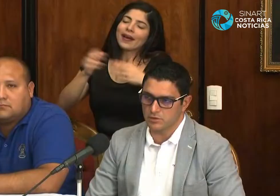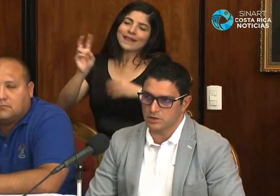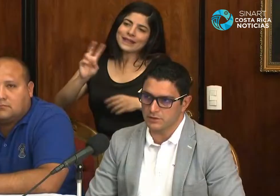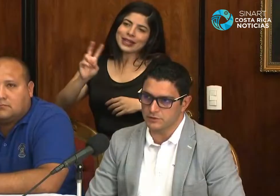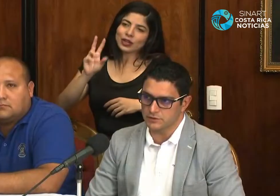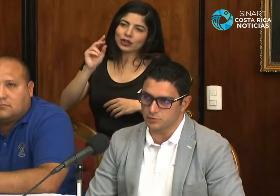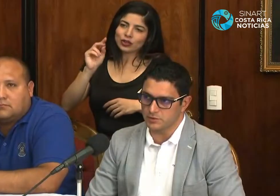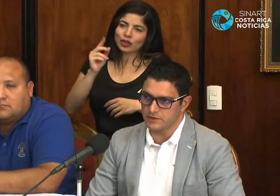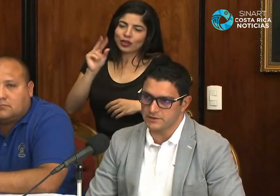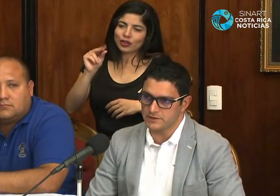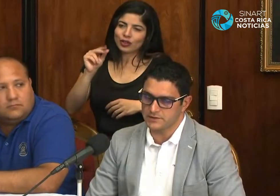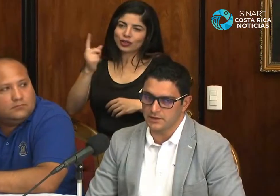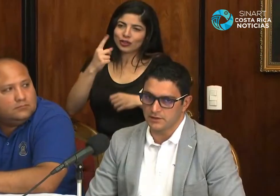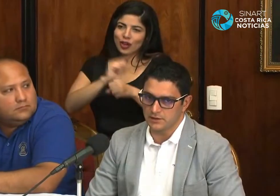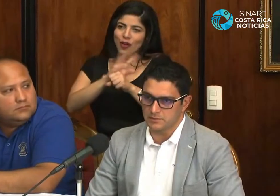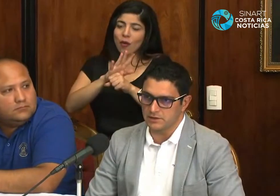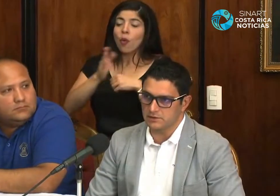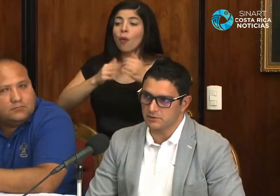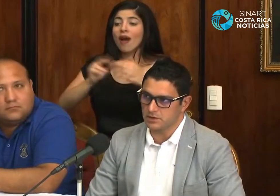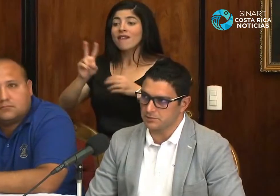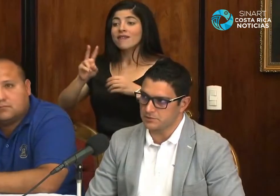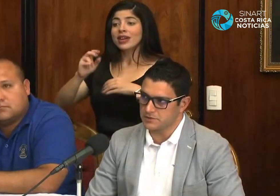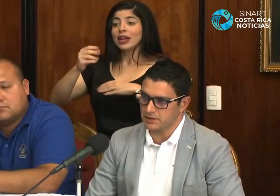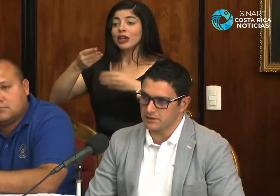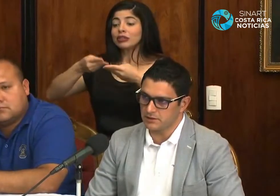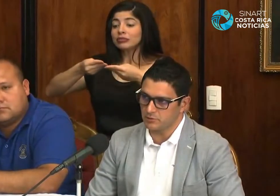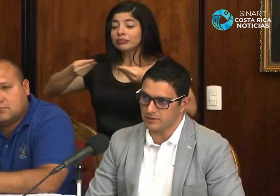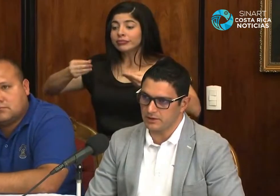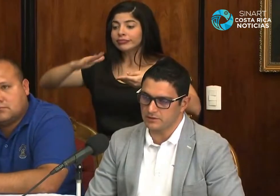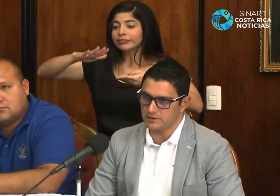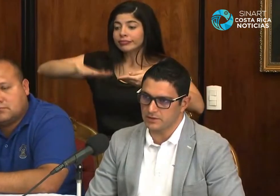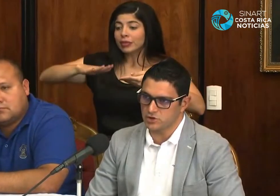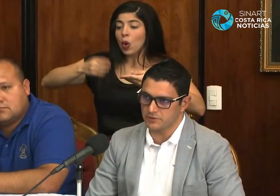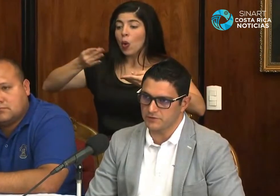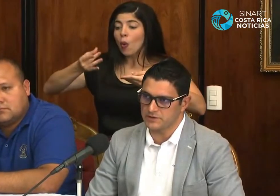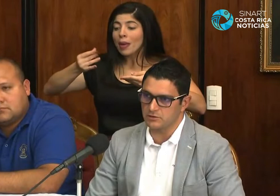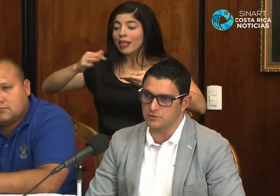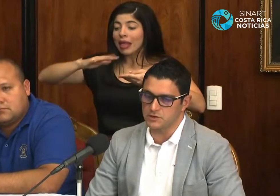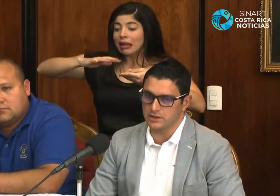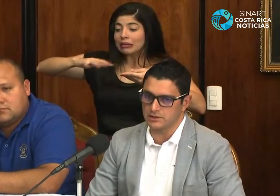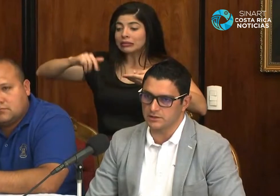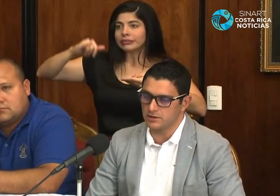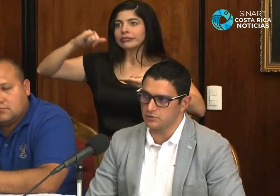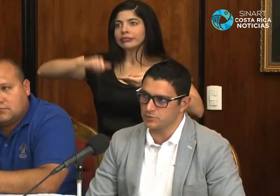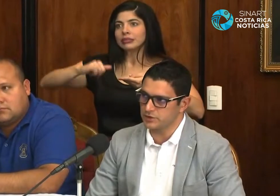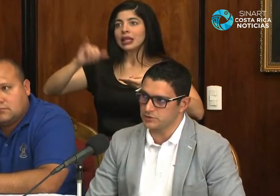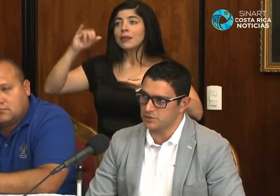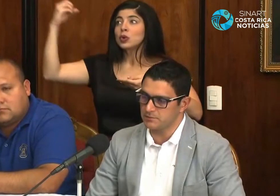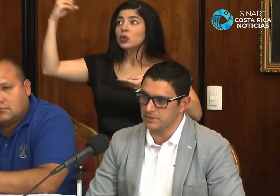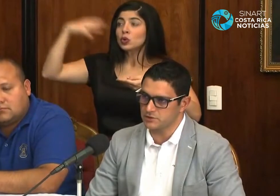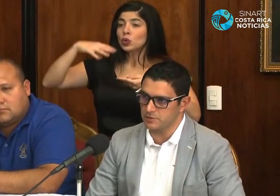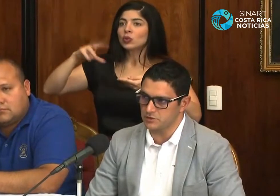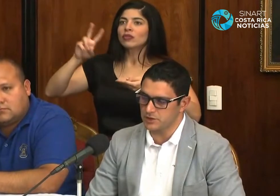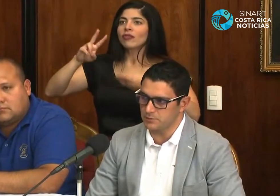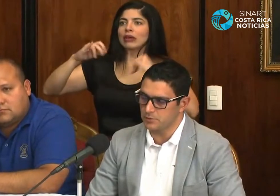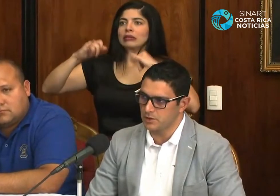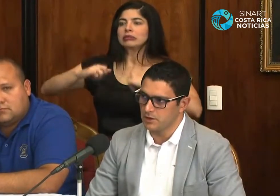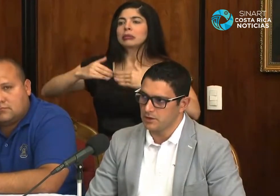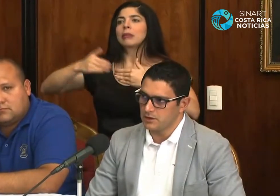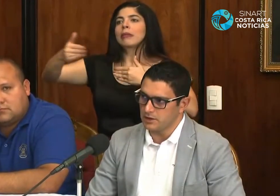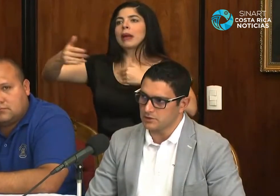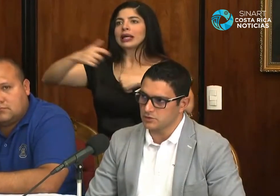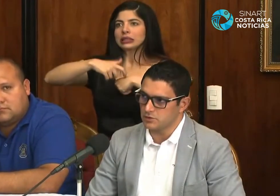solamente el coronavirus, en superficies, y dependiendo de la porosidad, de la humedad que tenga la superficie, incluso de la cantidad de luz, puede sobrevivir más o menos